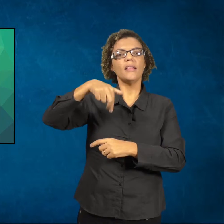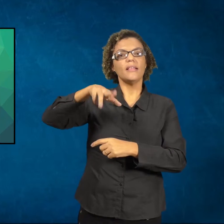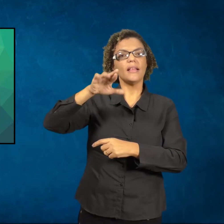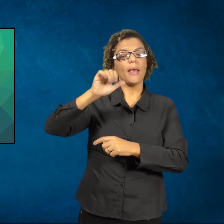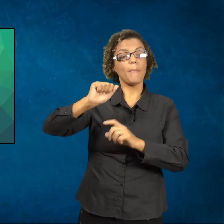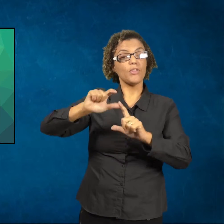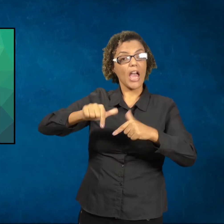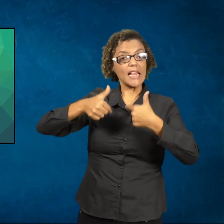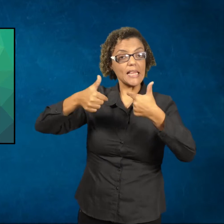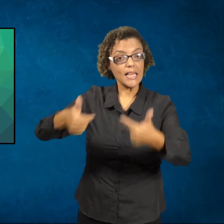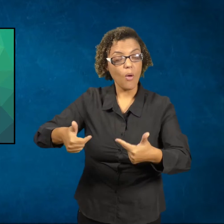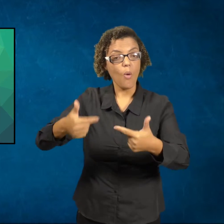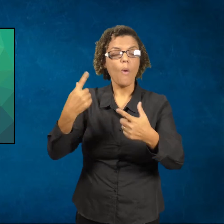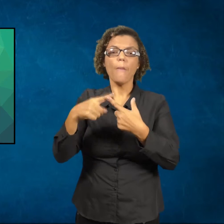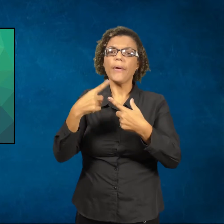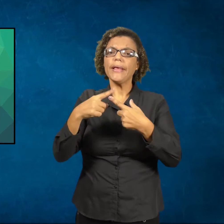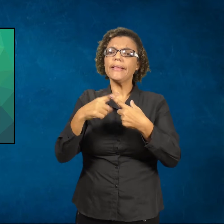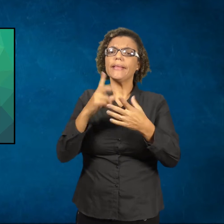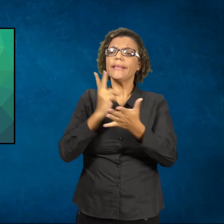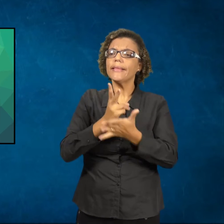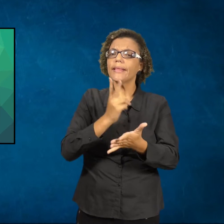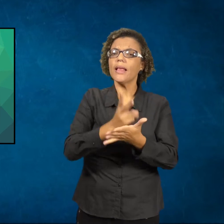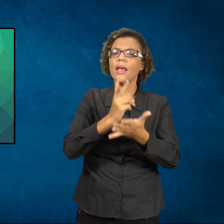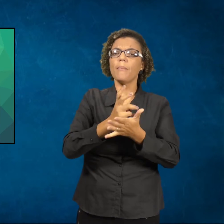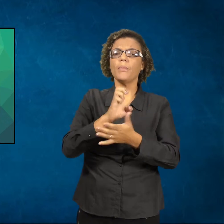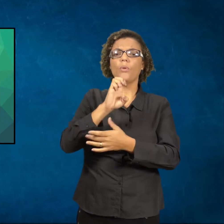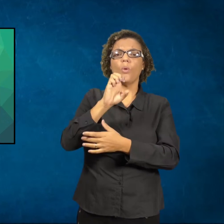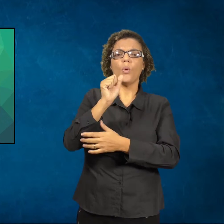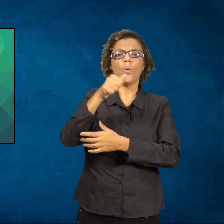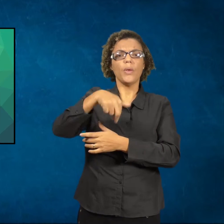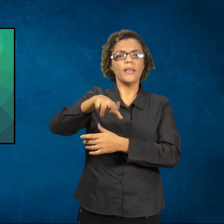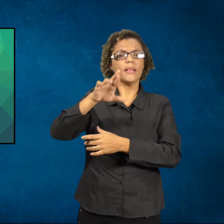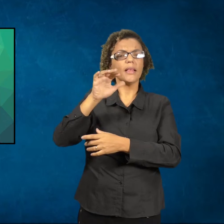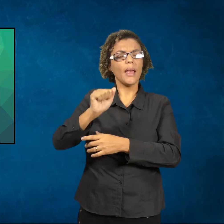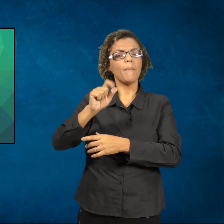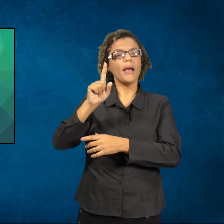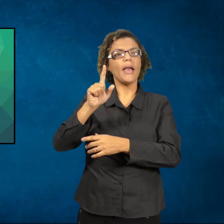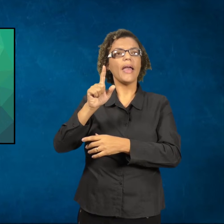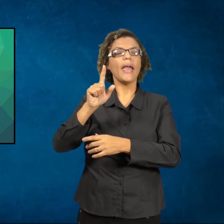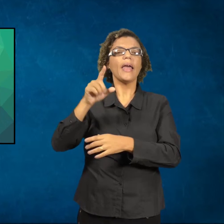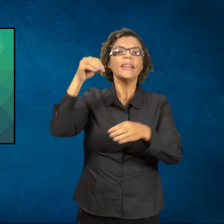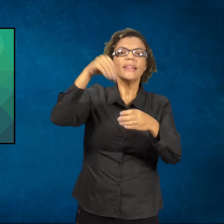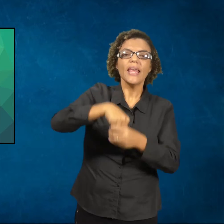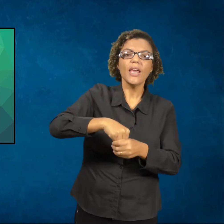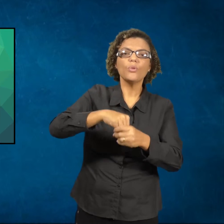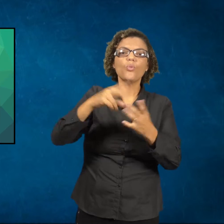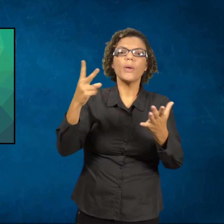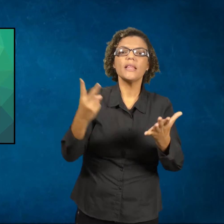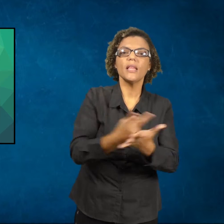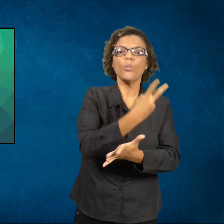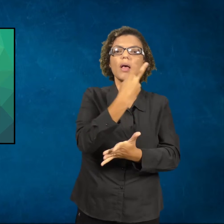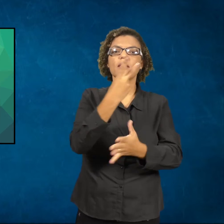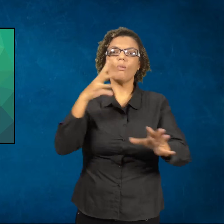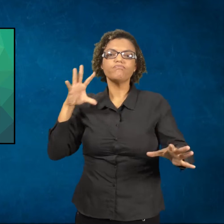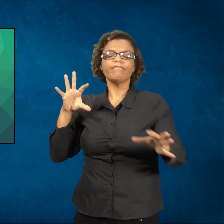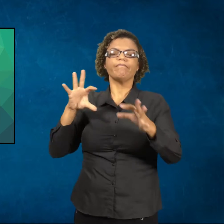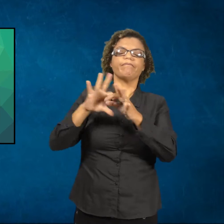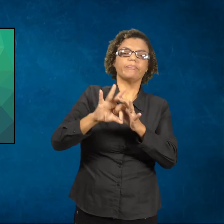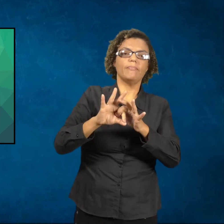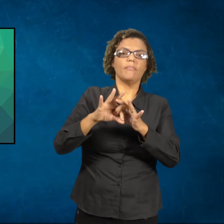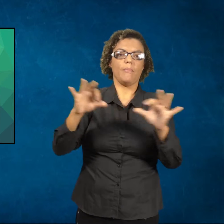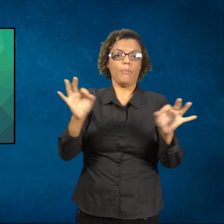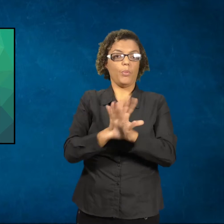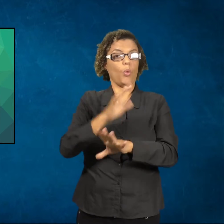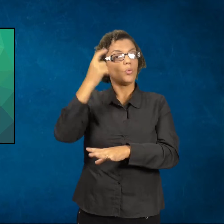está orientado para uma classe de situações, ou seja, é o que você usa em ação. O esquema, ele